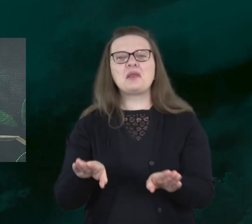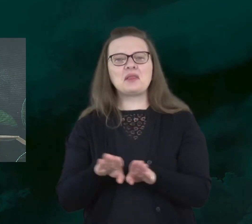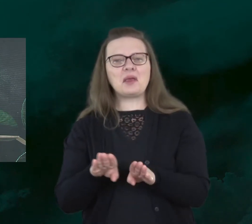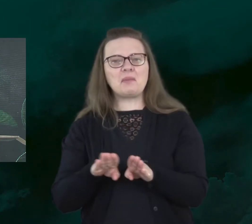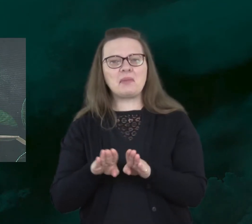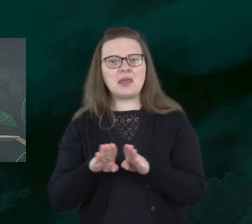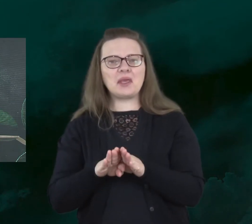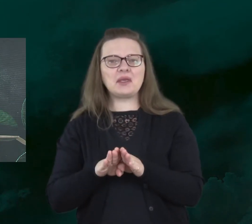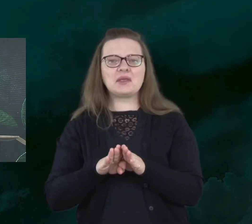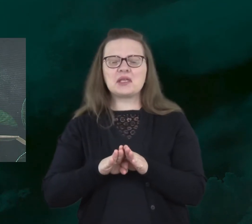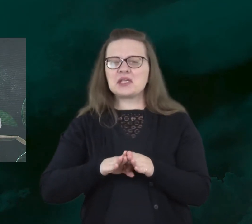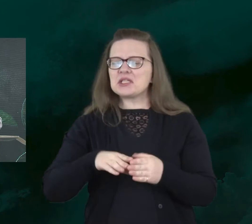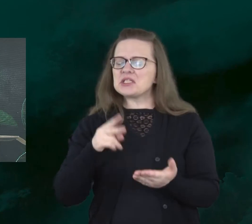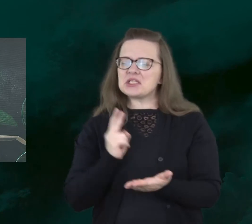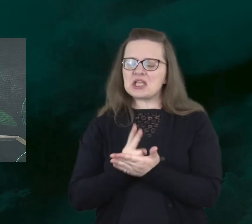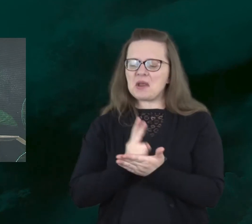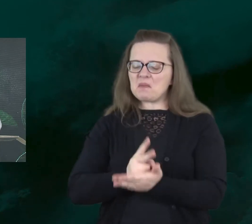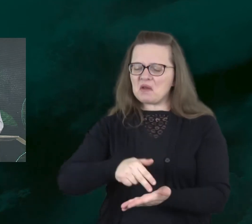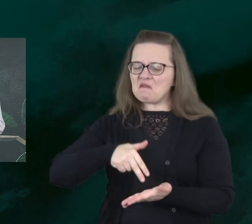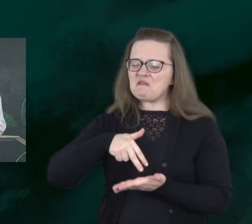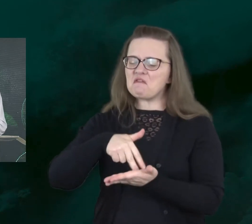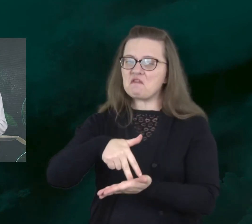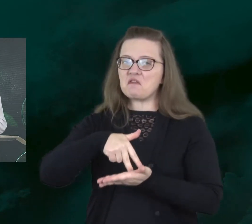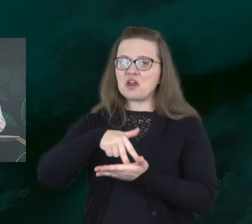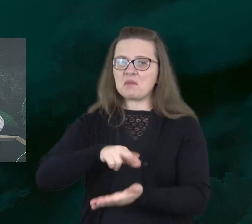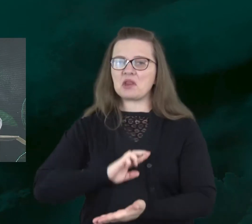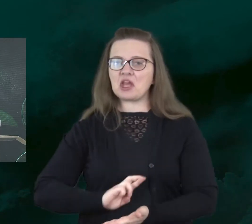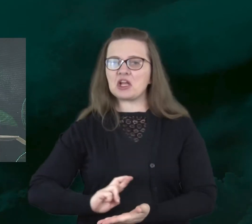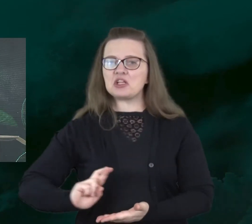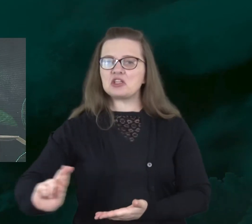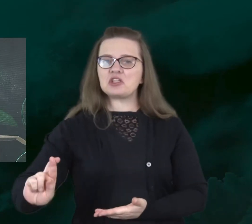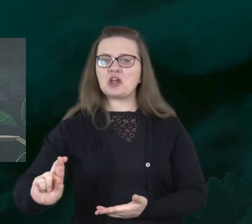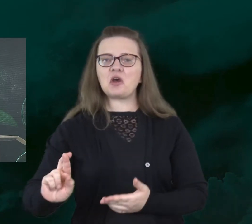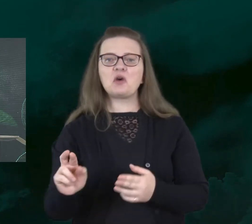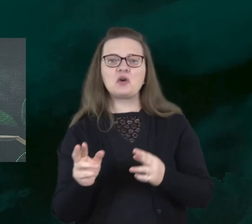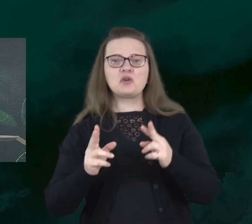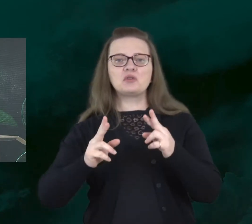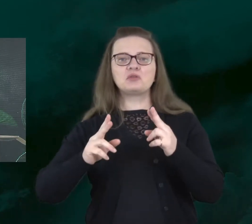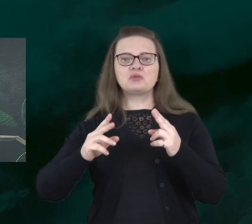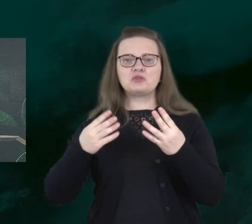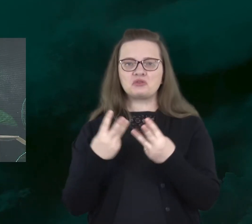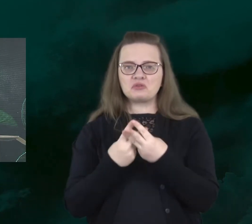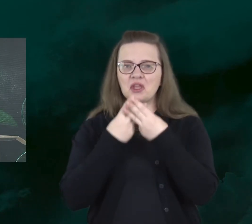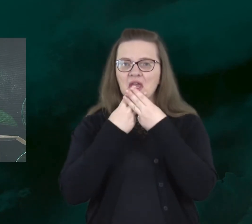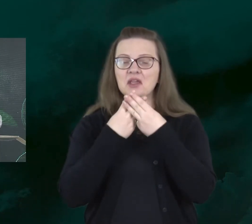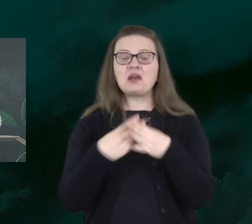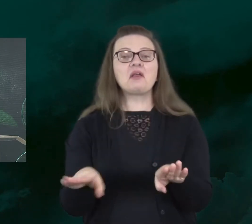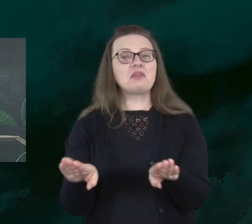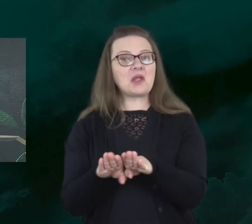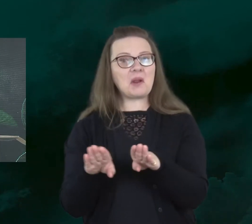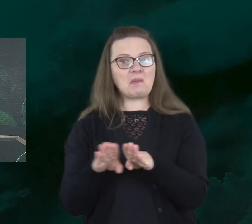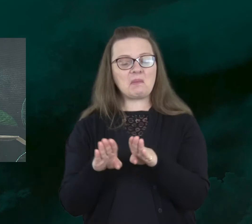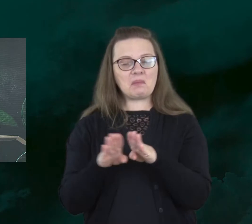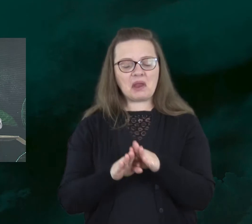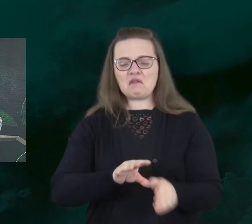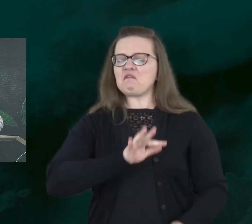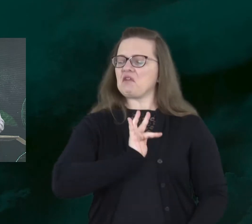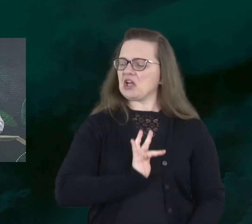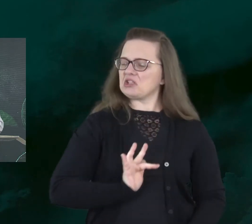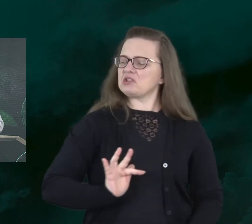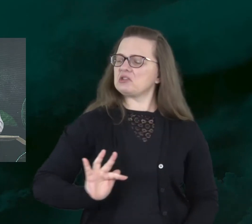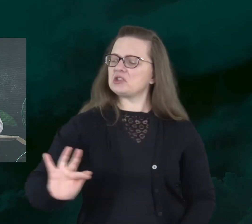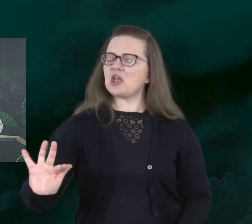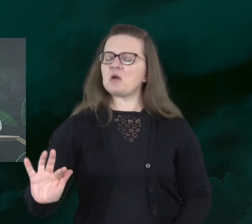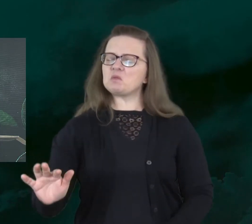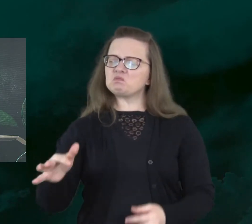o quiserem testemunhar, porque vivi fariseu conforme a seita mais severa